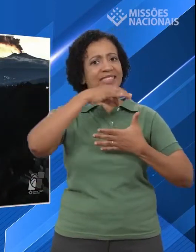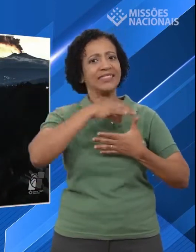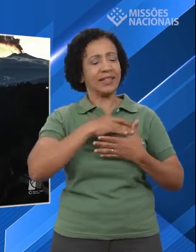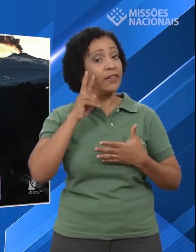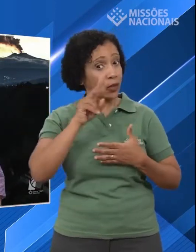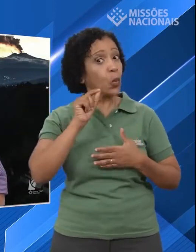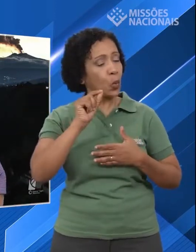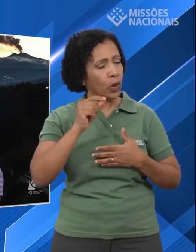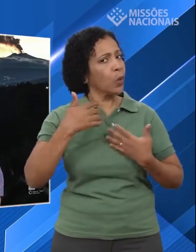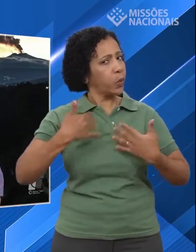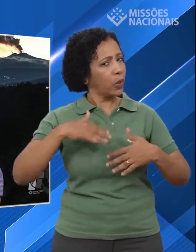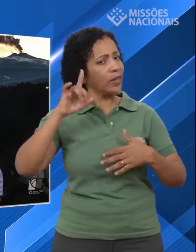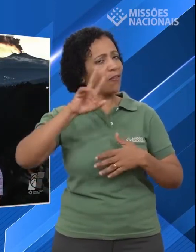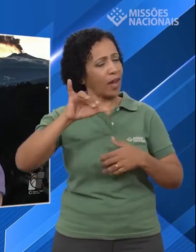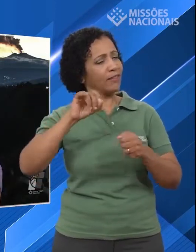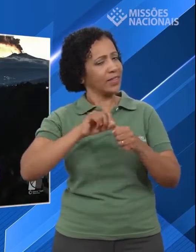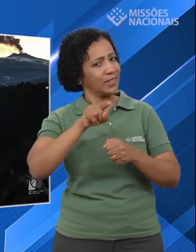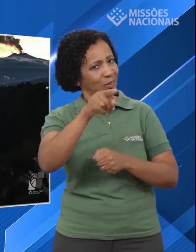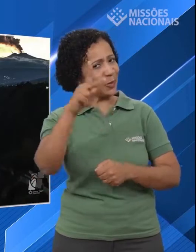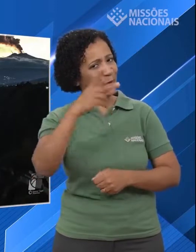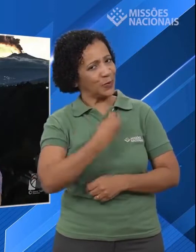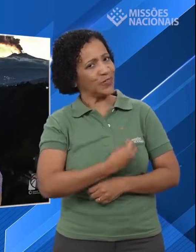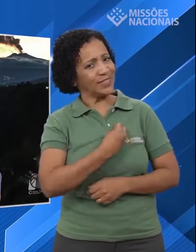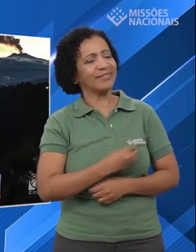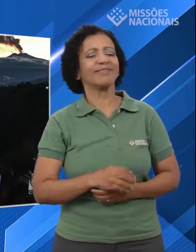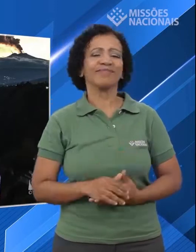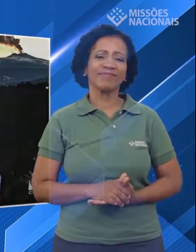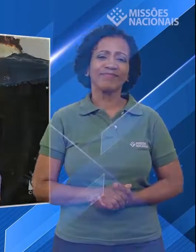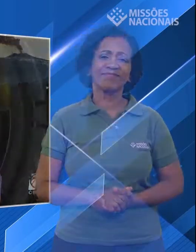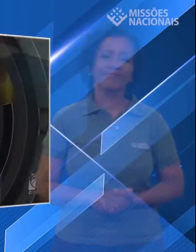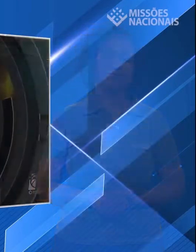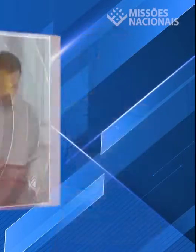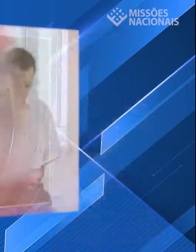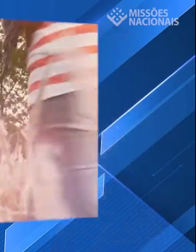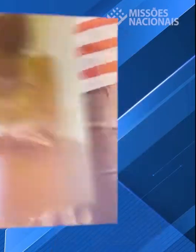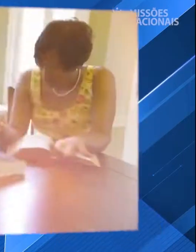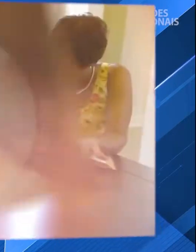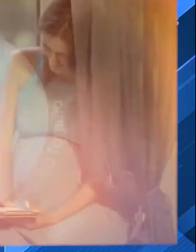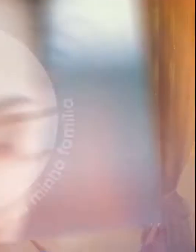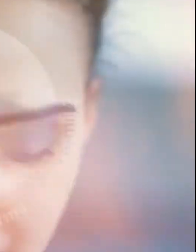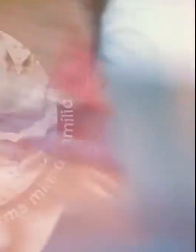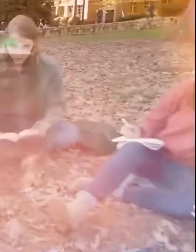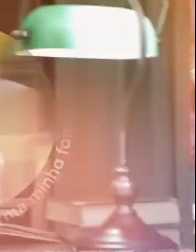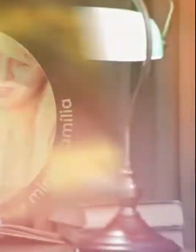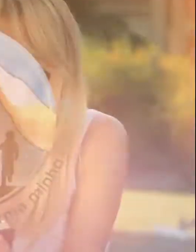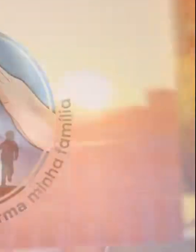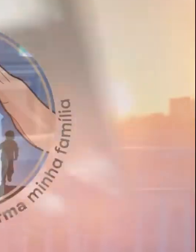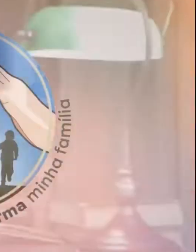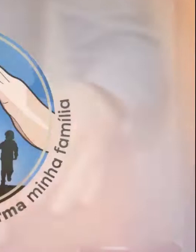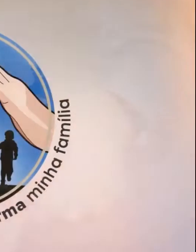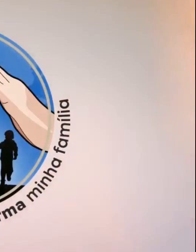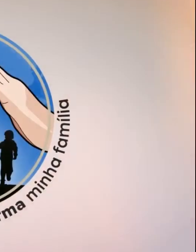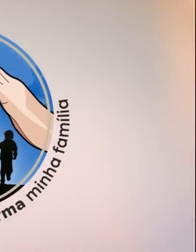ele enche-me senhor com teu espírito e veja o que ele para você acompanhou a